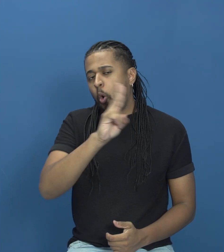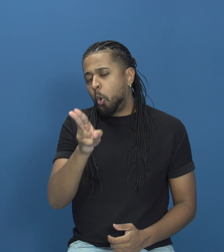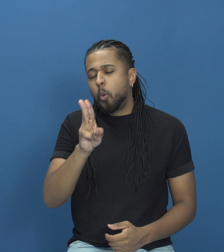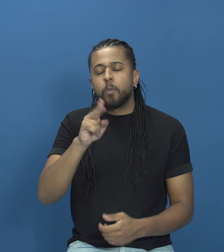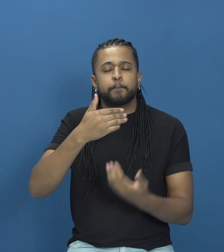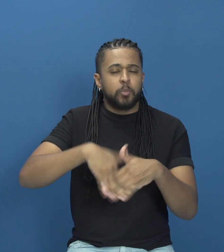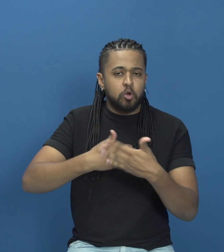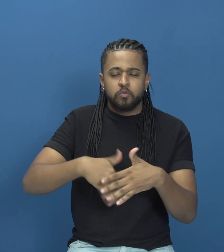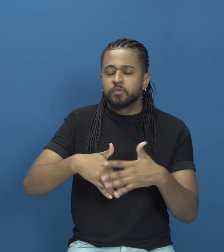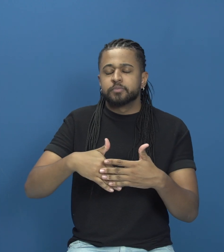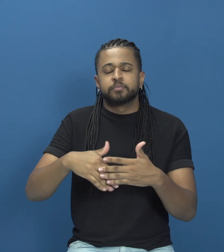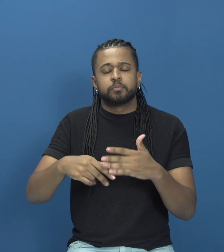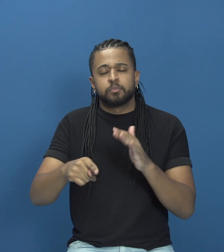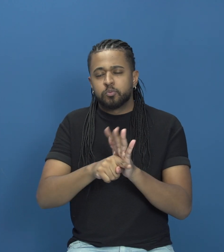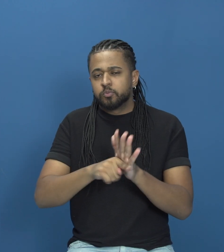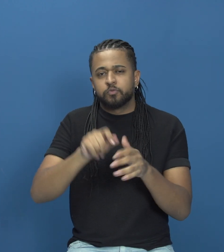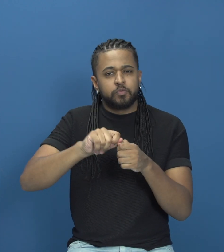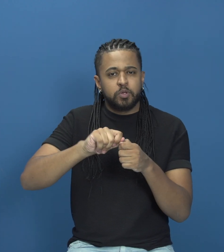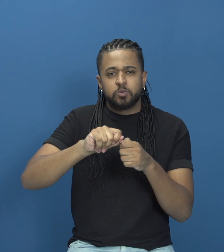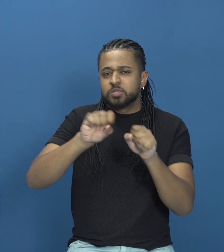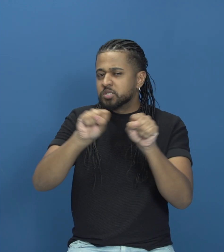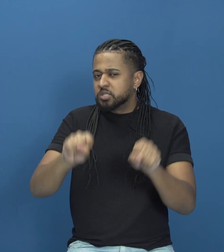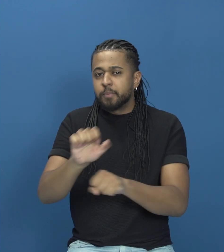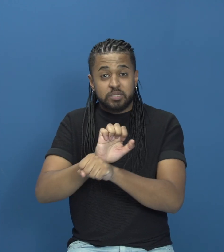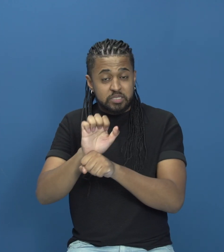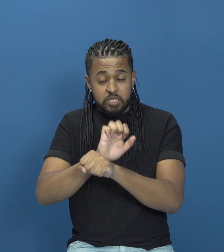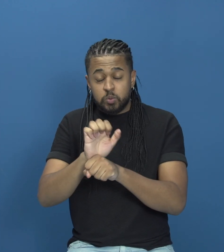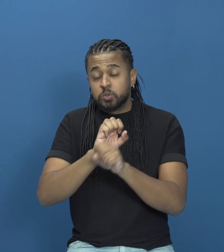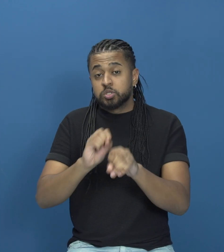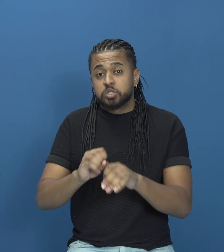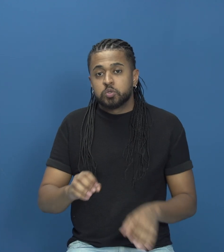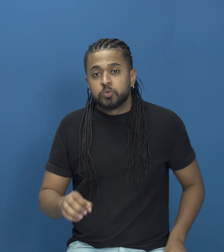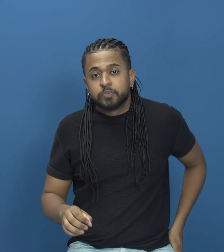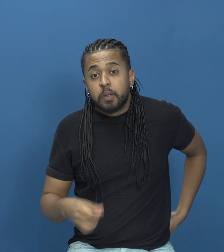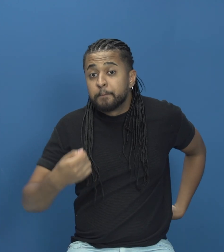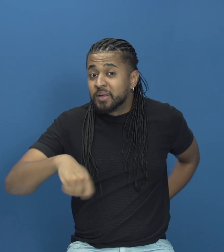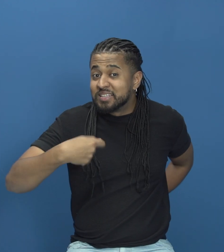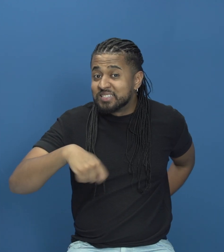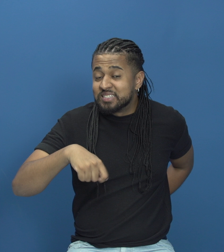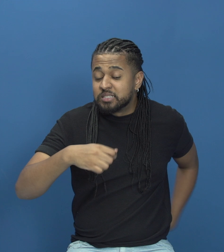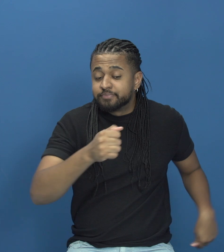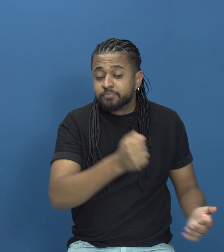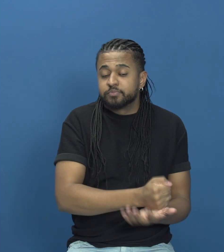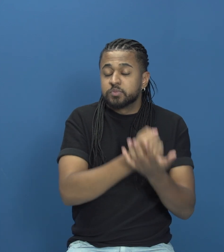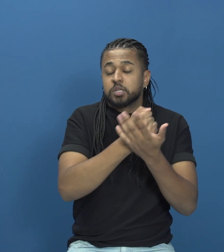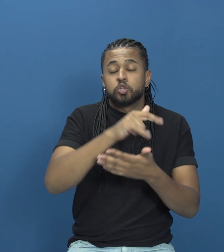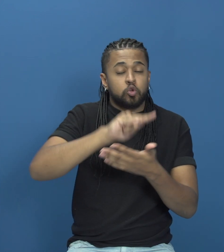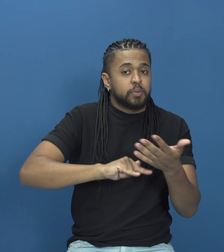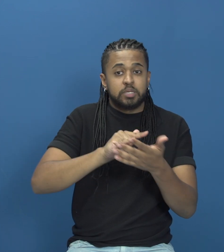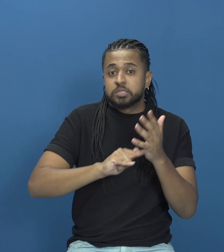de exames de certificação realizado pelos sistemas estaduais de ensino, deverá anexar a